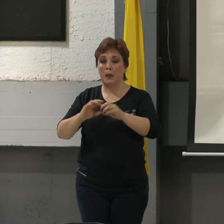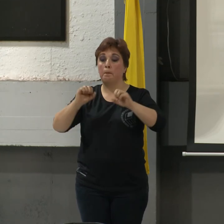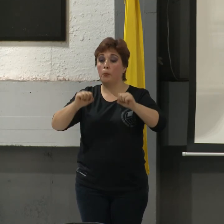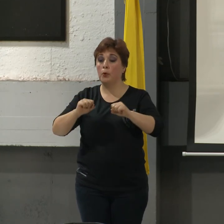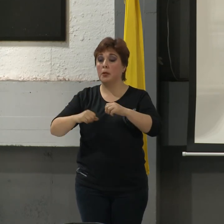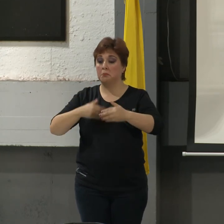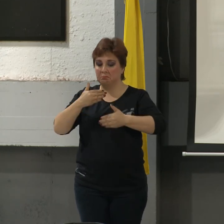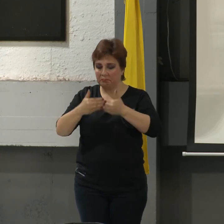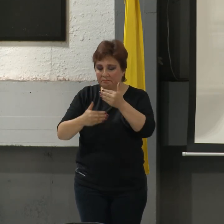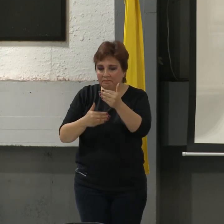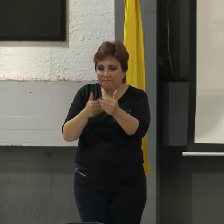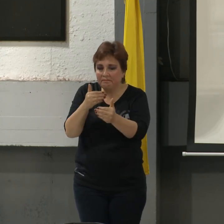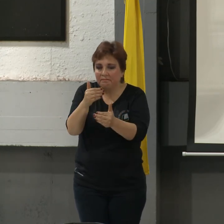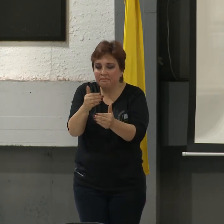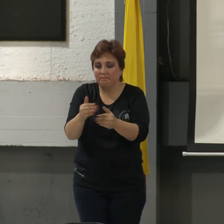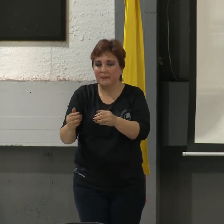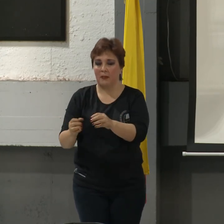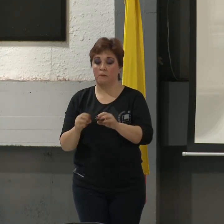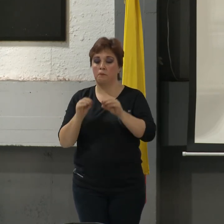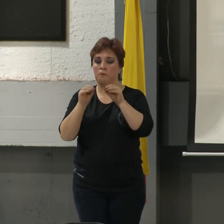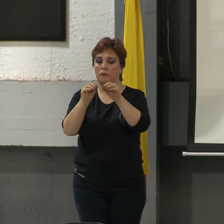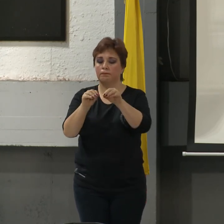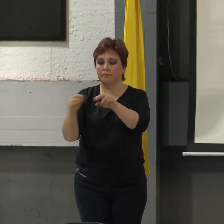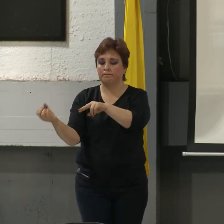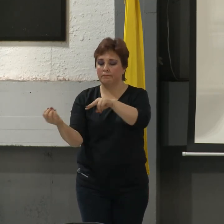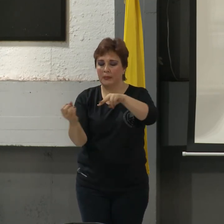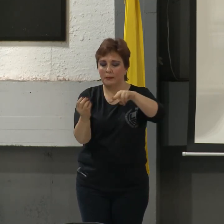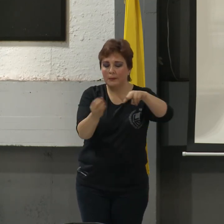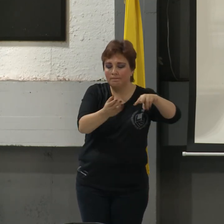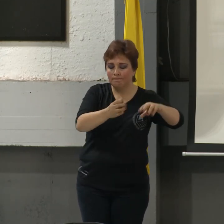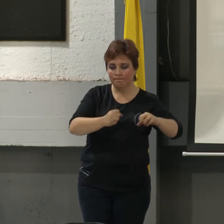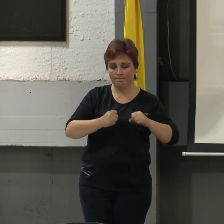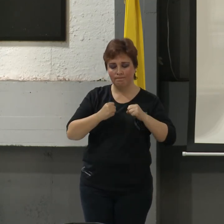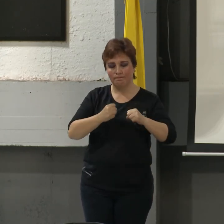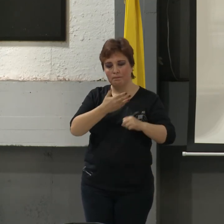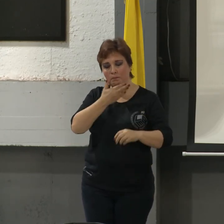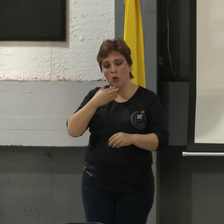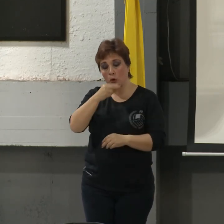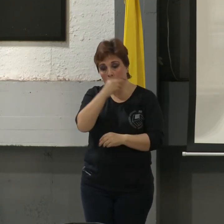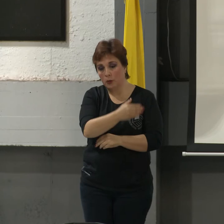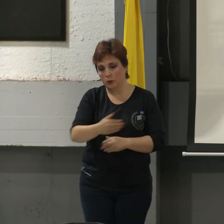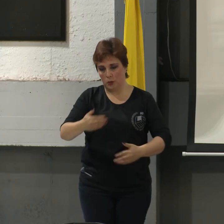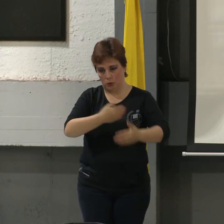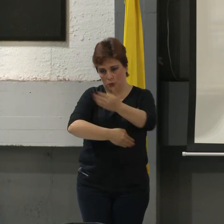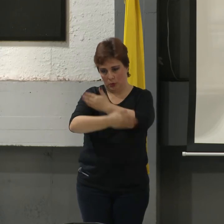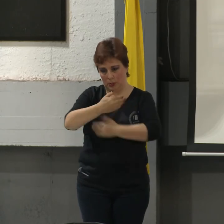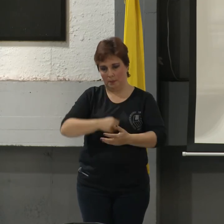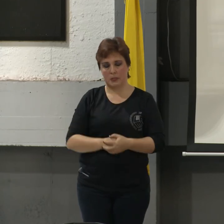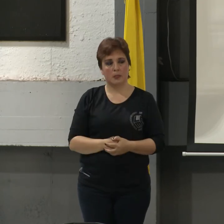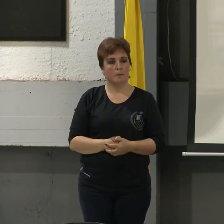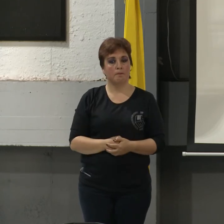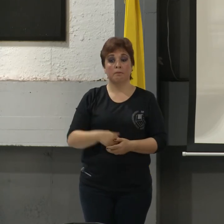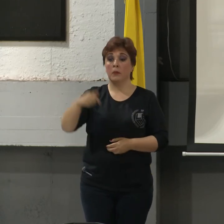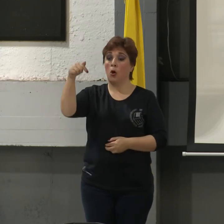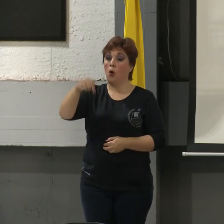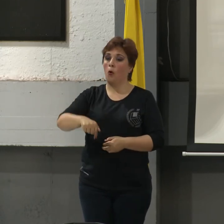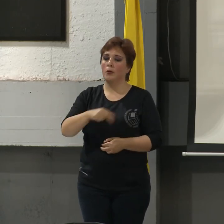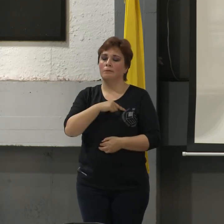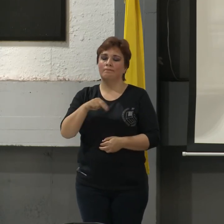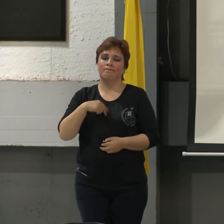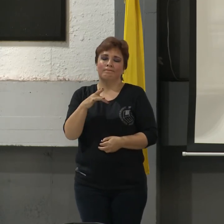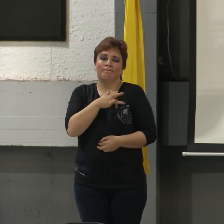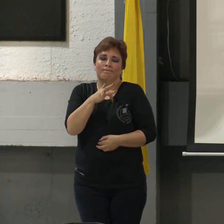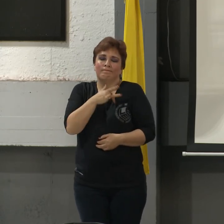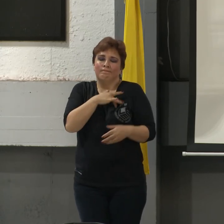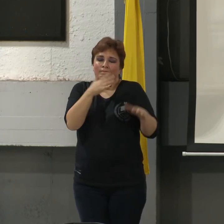fortalecer conjuntamente la educación de los niños y jóvenes con discapacidad hoy nos sentimos muy felices como programa de hacer